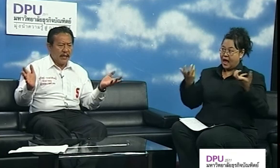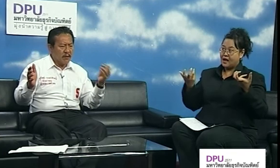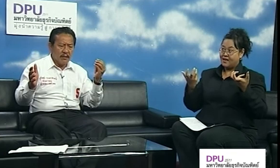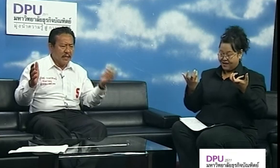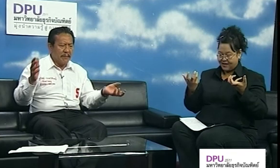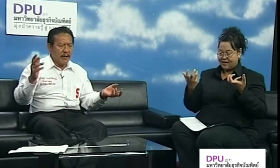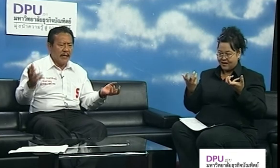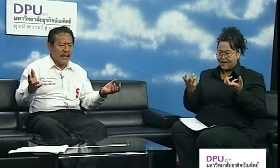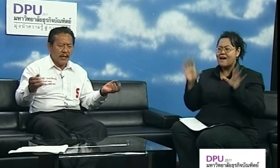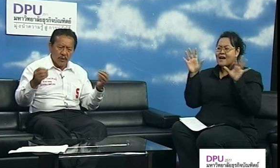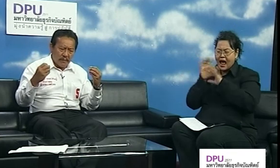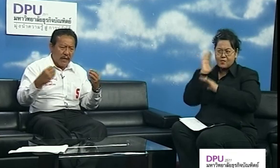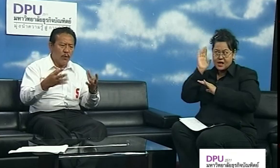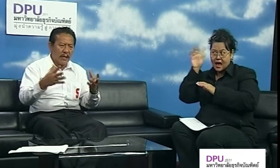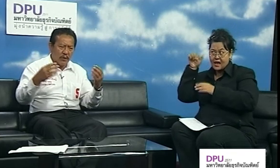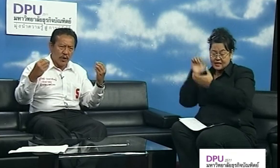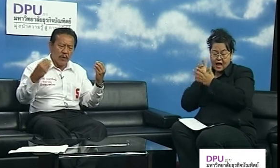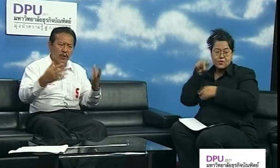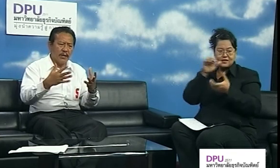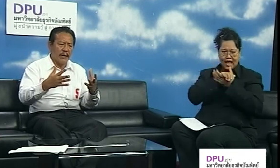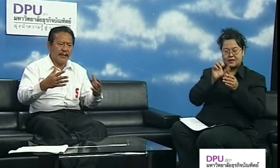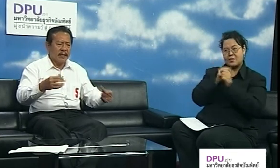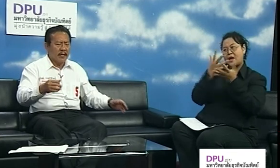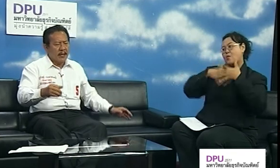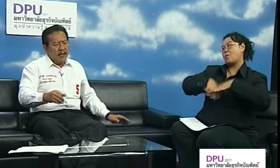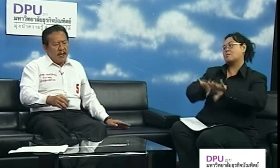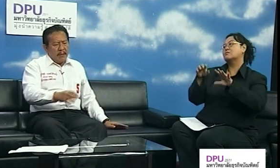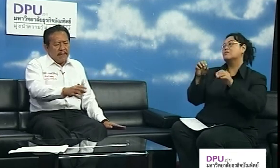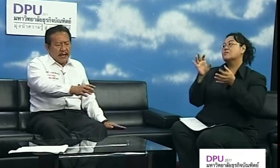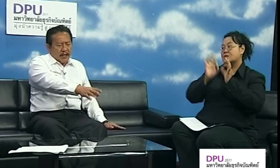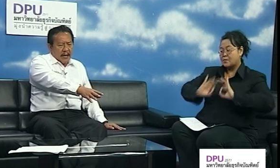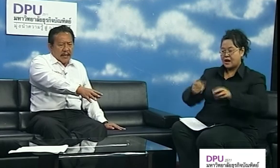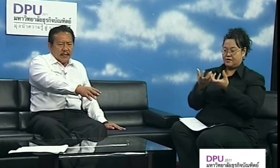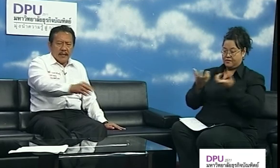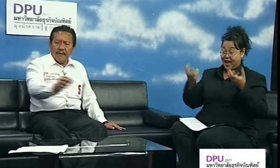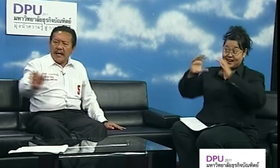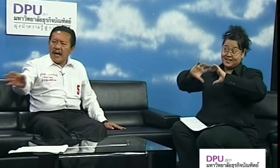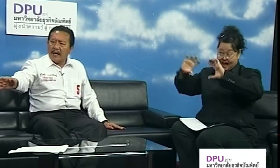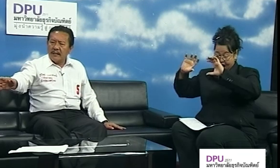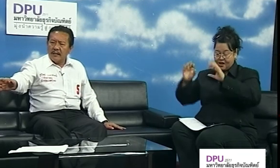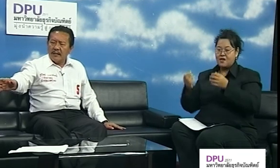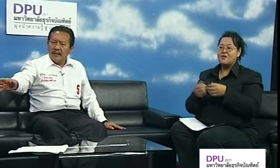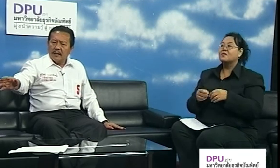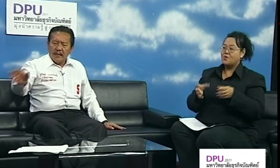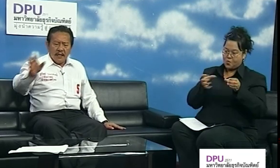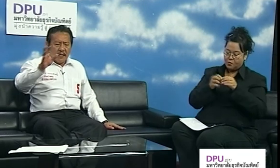อนสองฝ่างแล้วกคอสามีกภาญญแล้ตองทำงานร่วกเราอยใขอบครัวเดวกันมีฝายรัฐบาลและฝายคाน